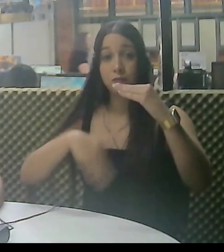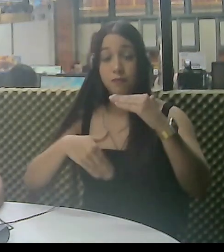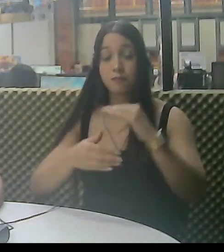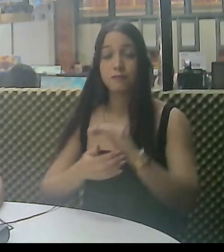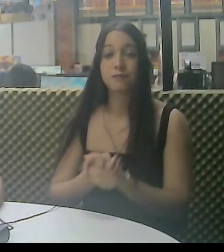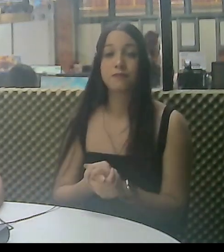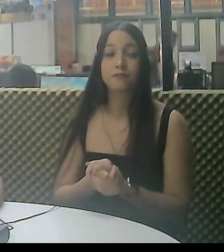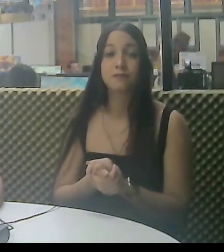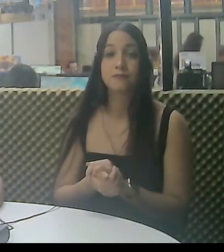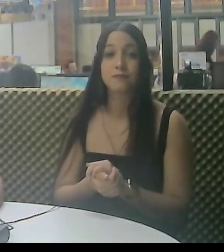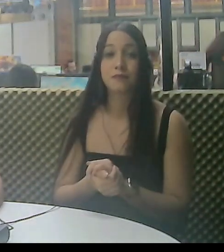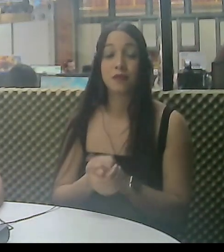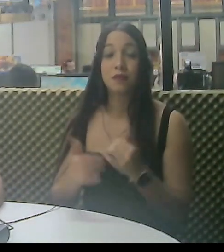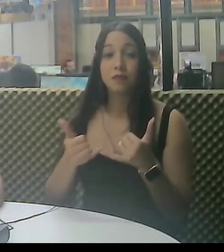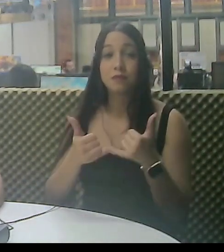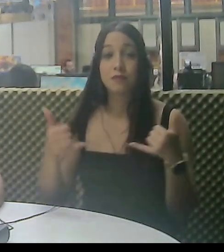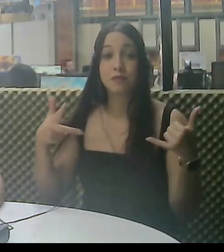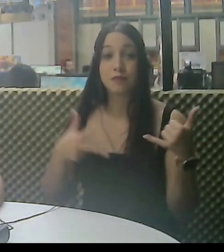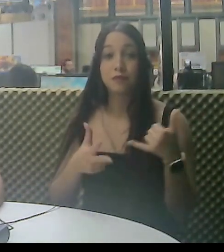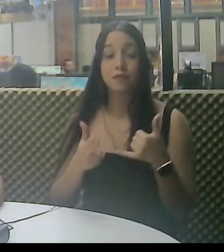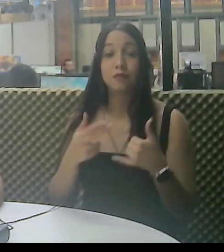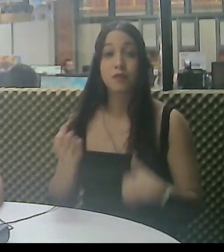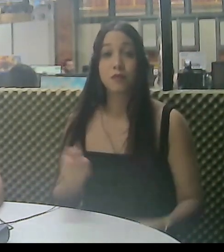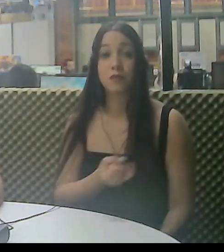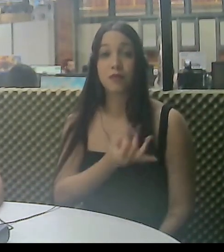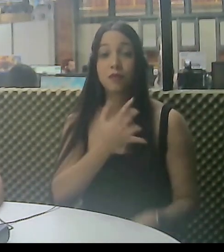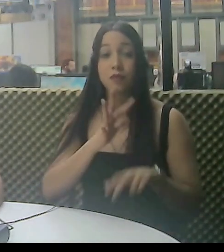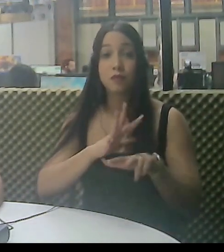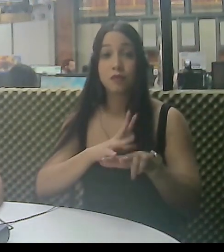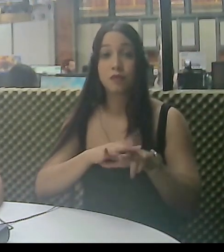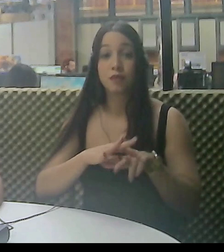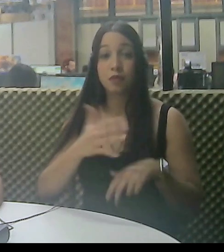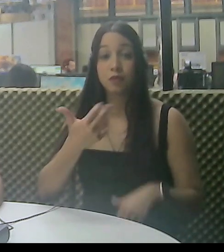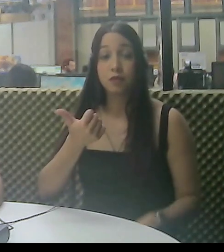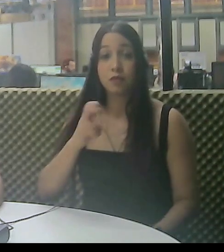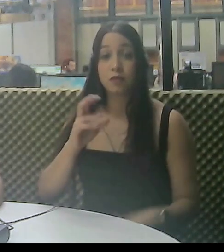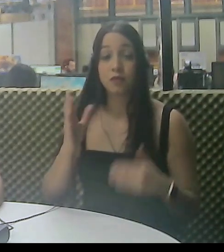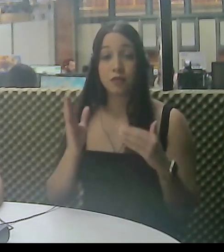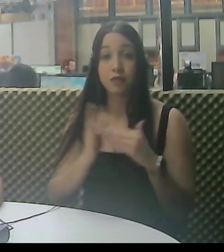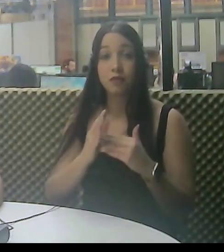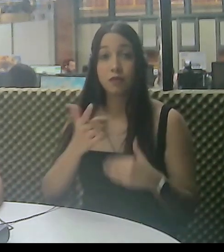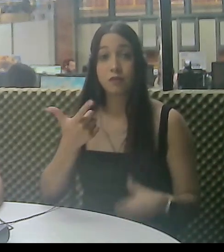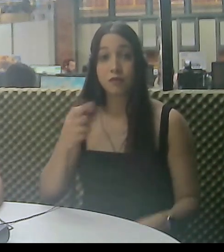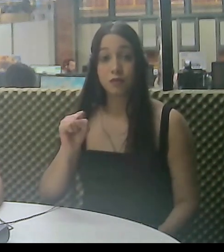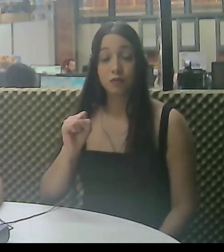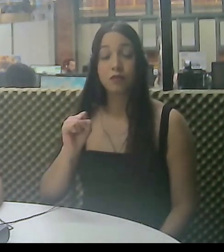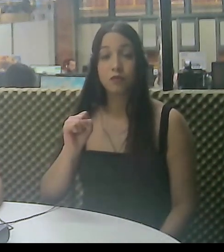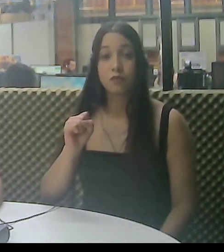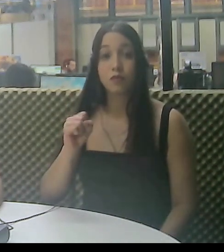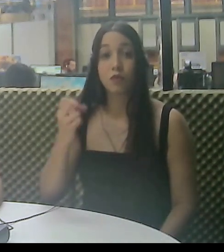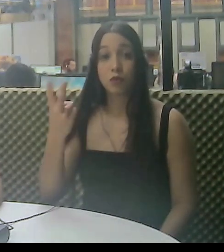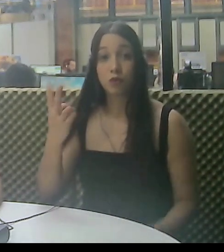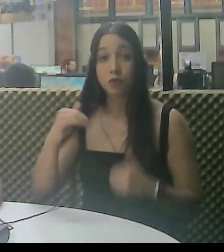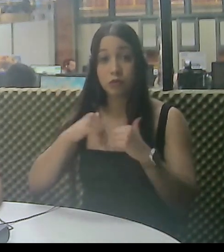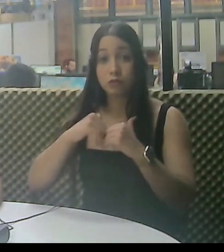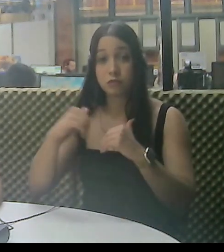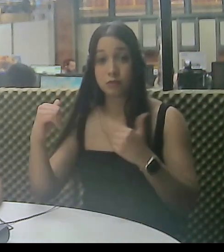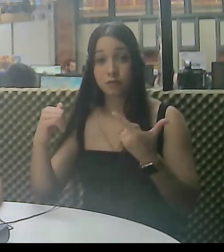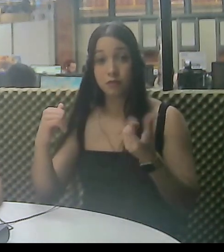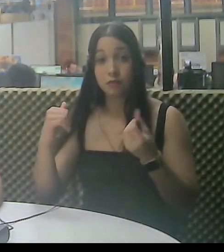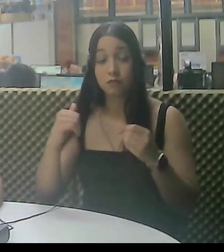idade. Desde a inauguração, o número de leitos passou de 15 para 28, sendo 2 de isolamento e